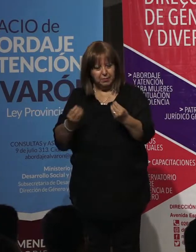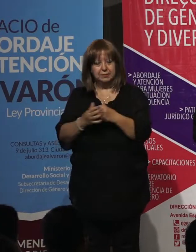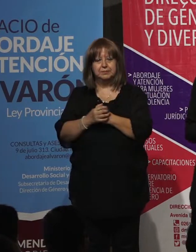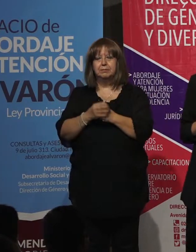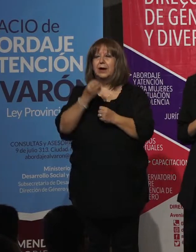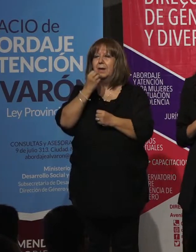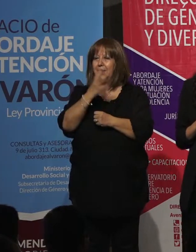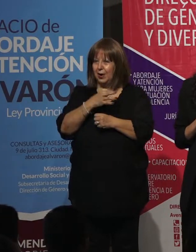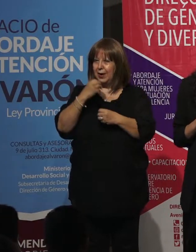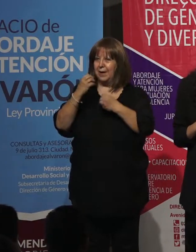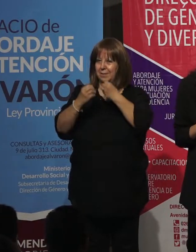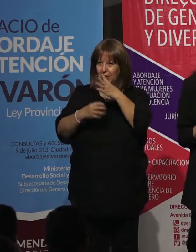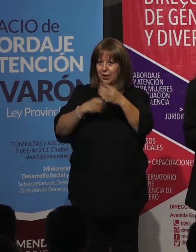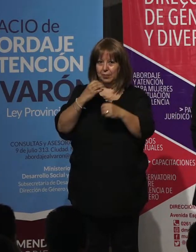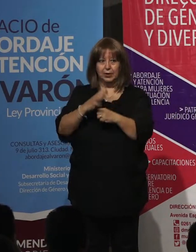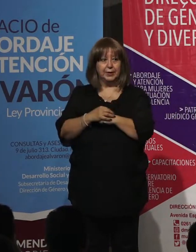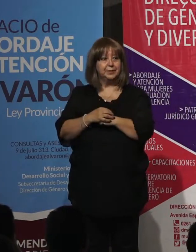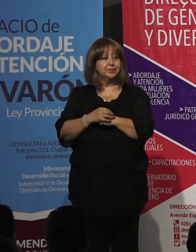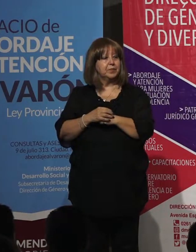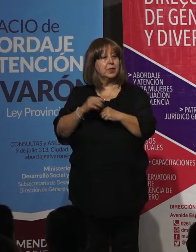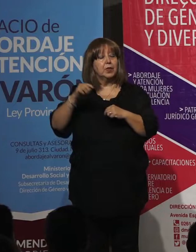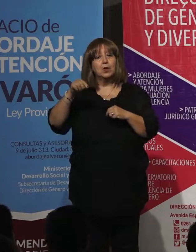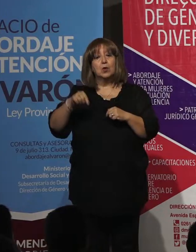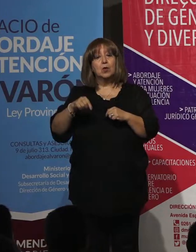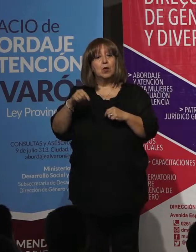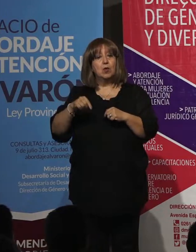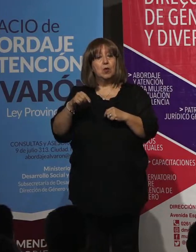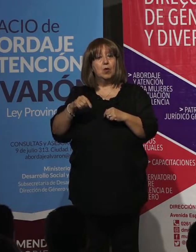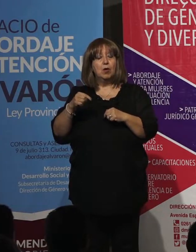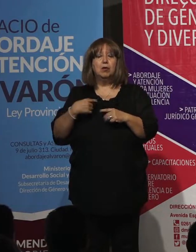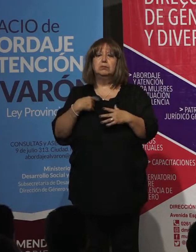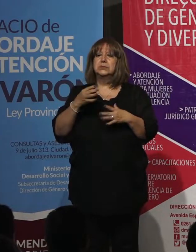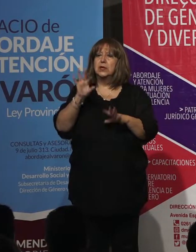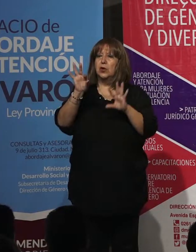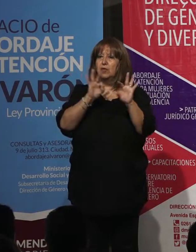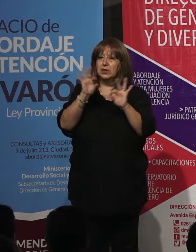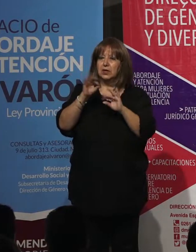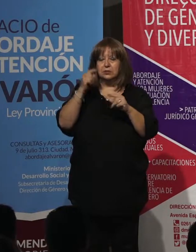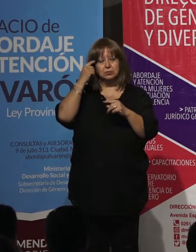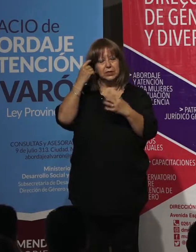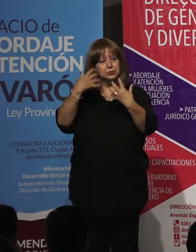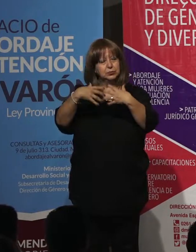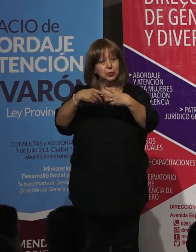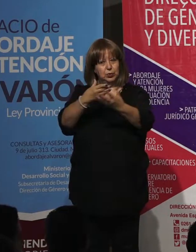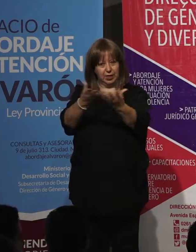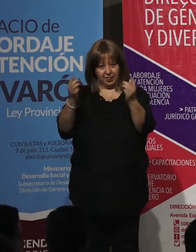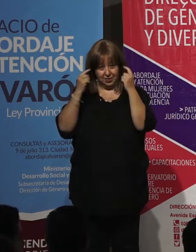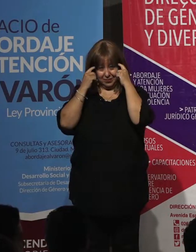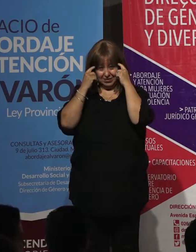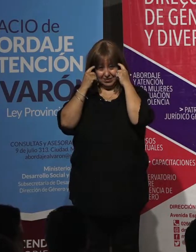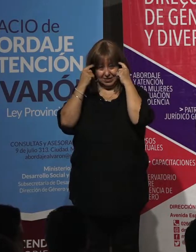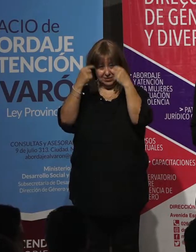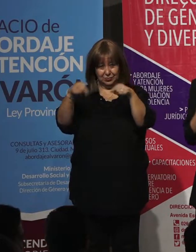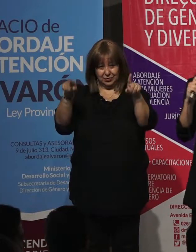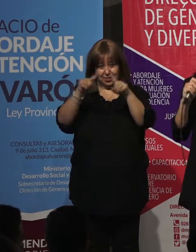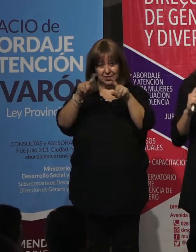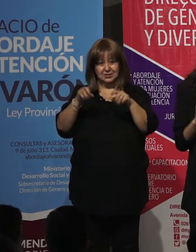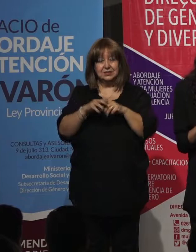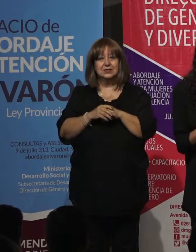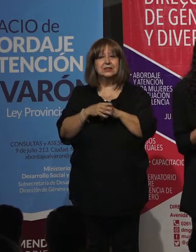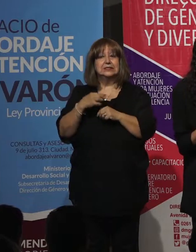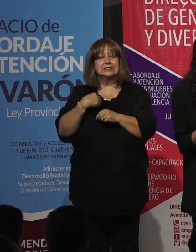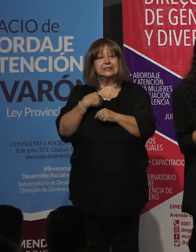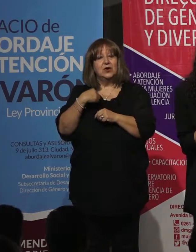a día. Y hoy puntualmente quiero invitarles a que imaginemos. Tengo